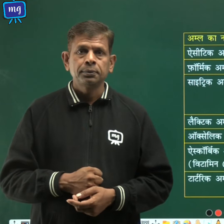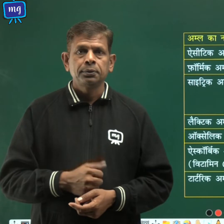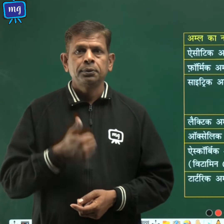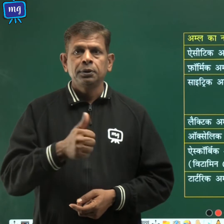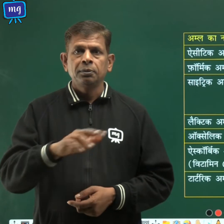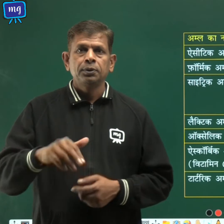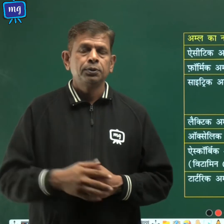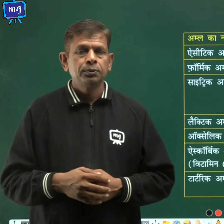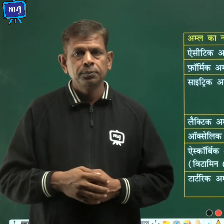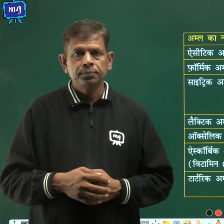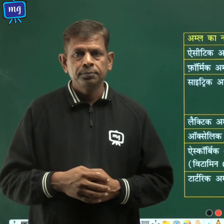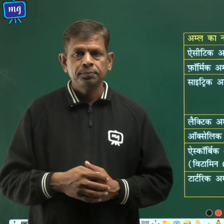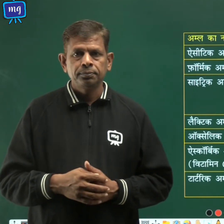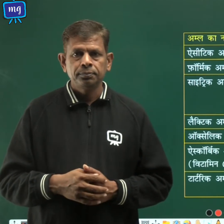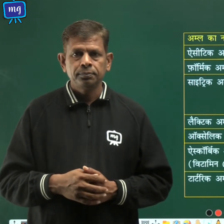ठीक है बच्चों।